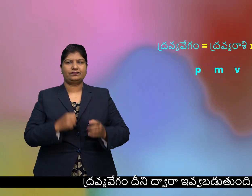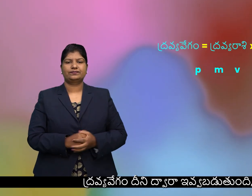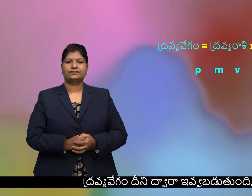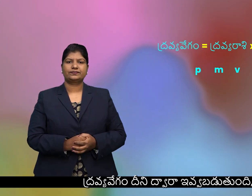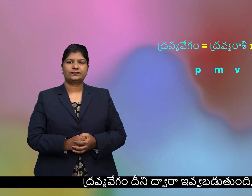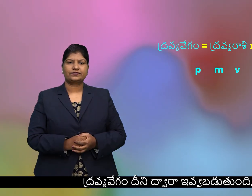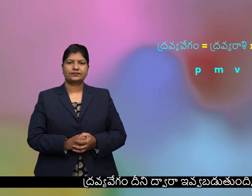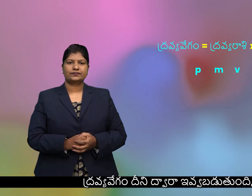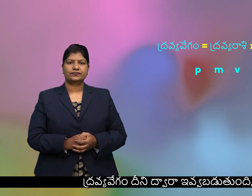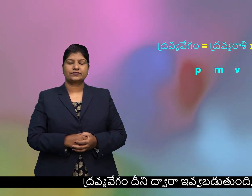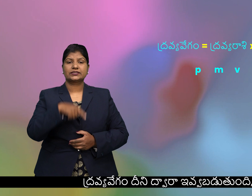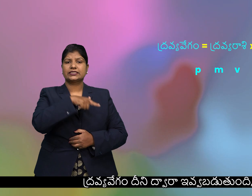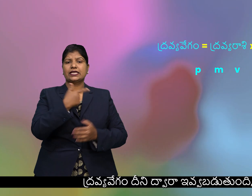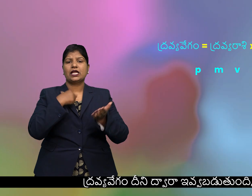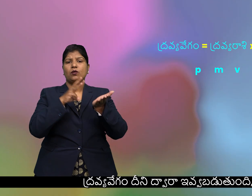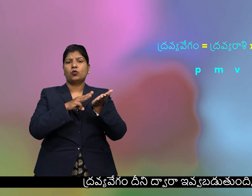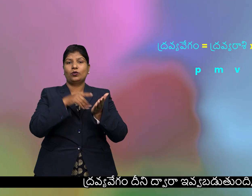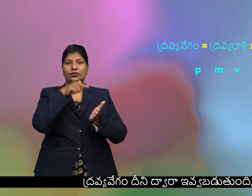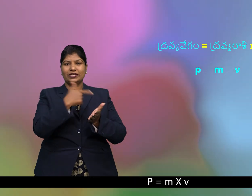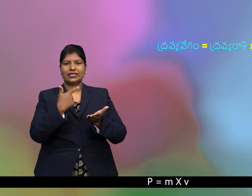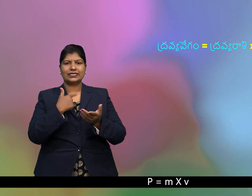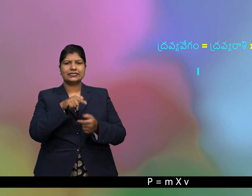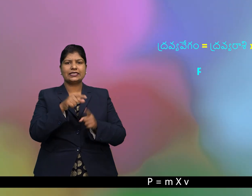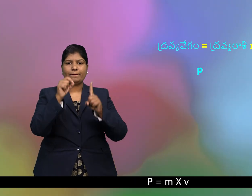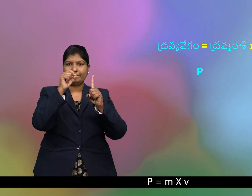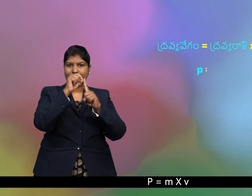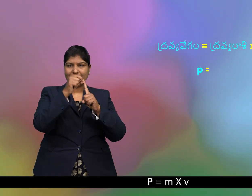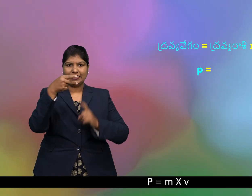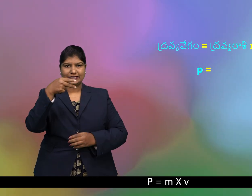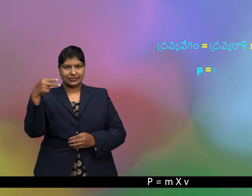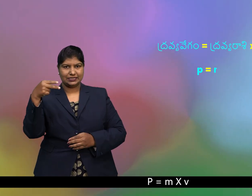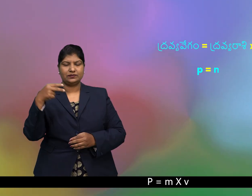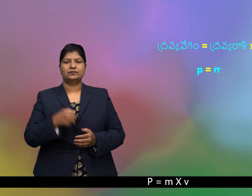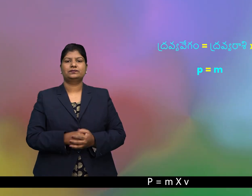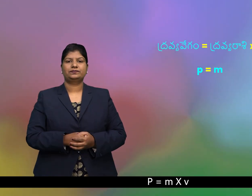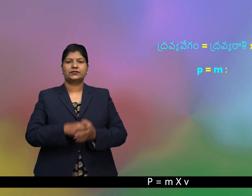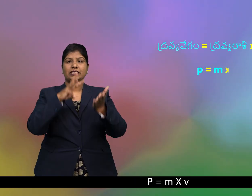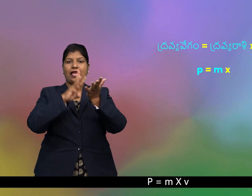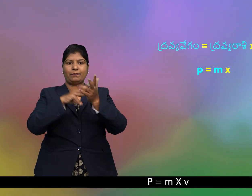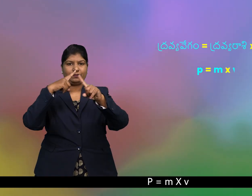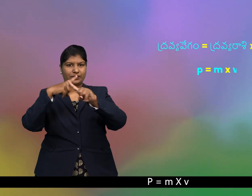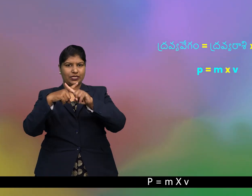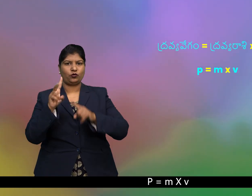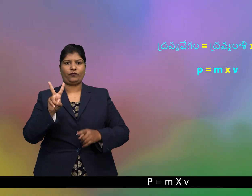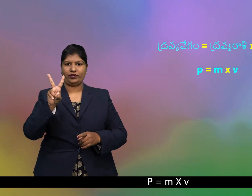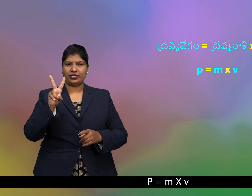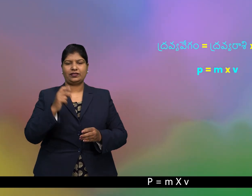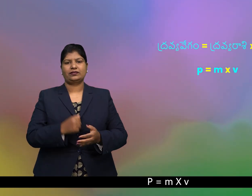ద్రవ్యవేగం దీని ద్వారా ఇవ్వబడుతుంది. P ఈజ్ ఈక్వల్ టు m ఇంటూ v.